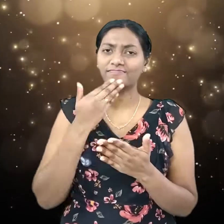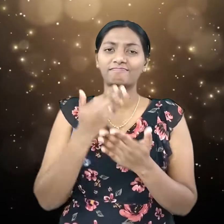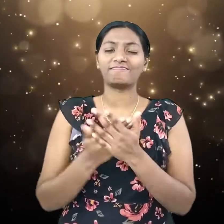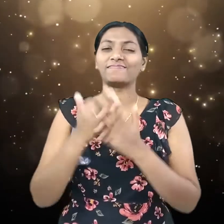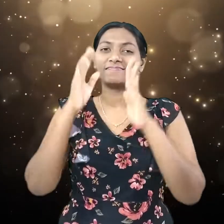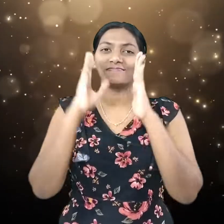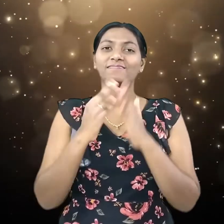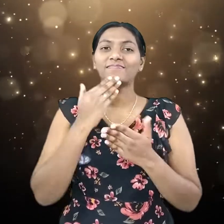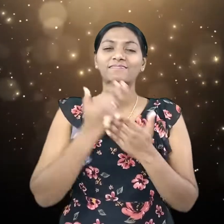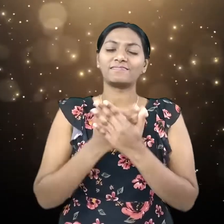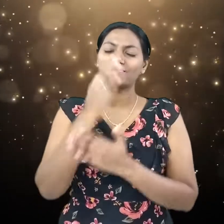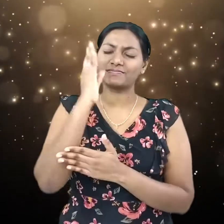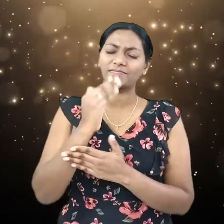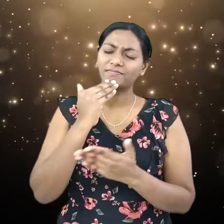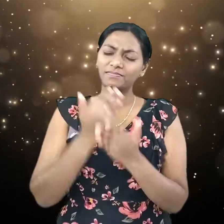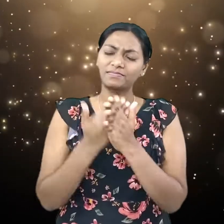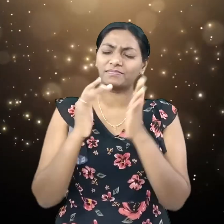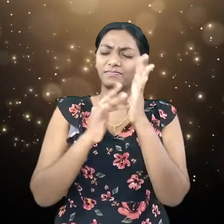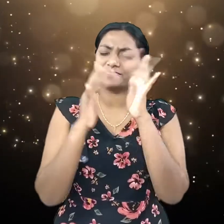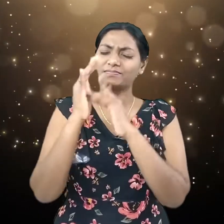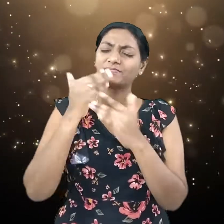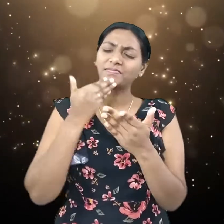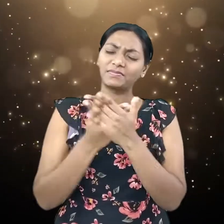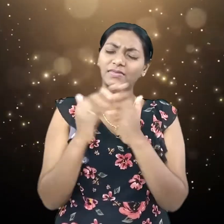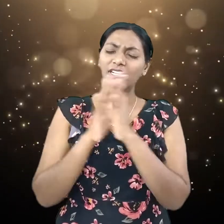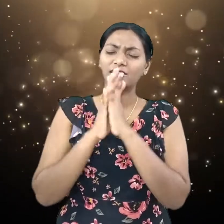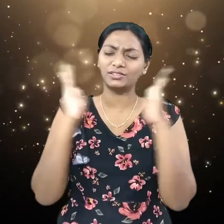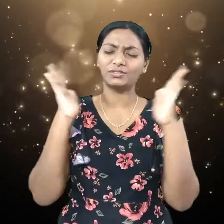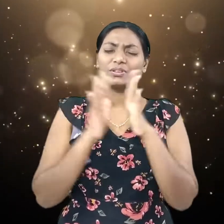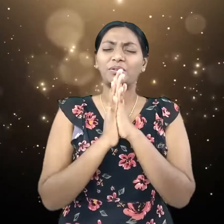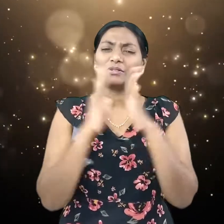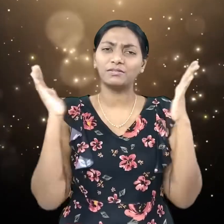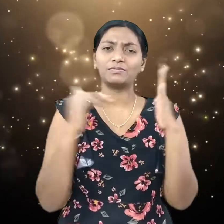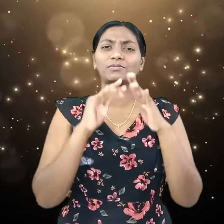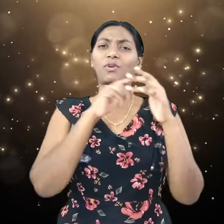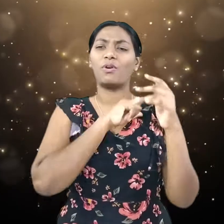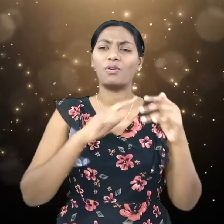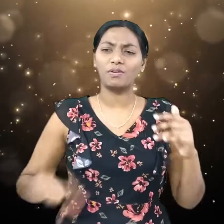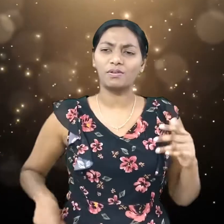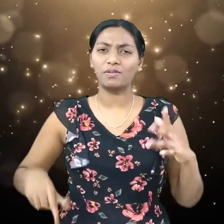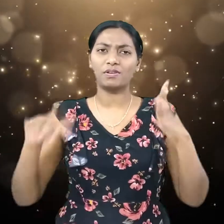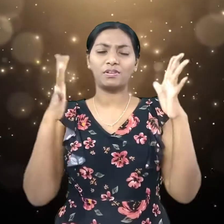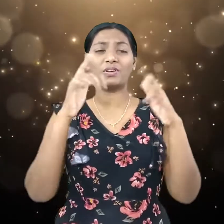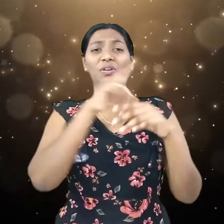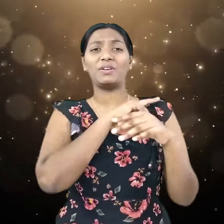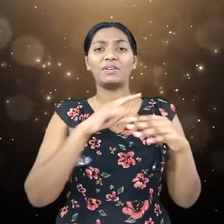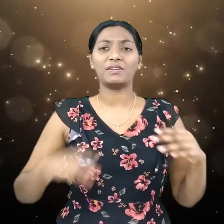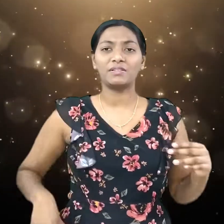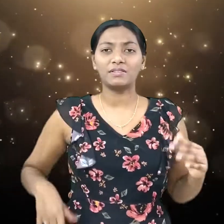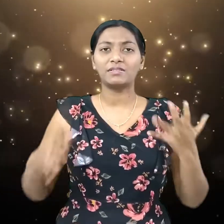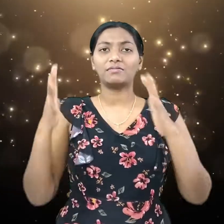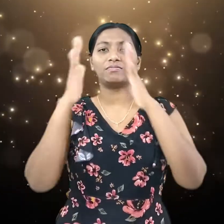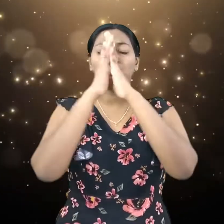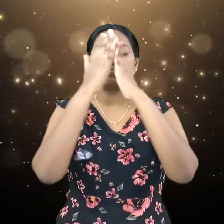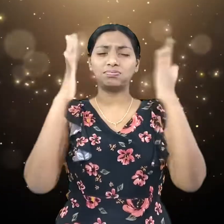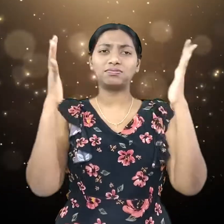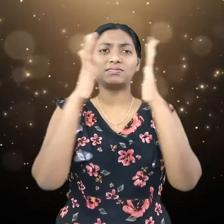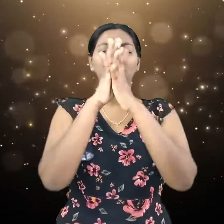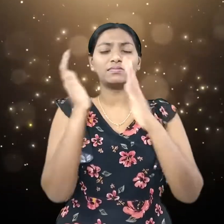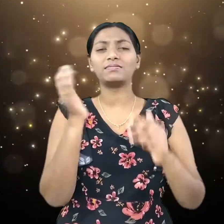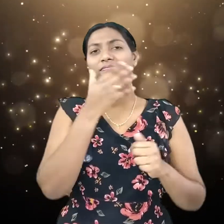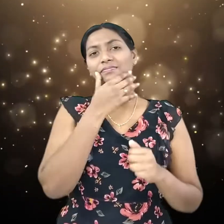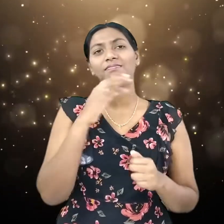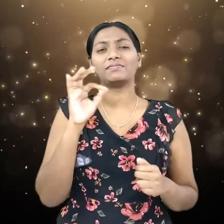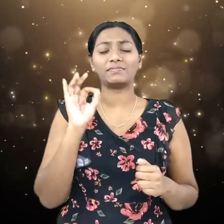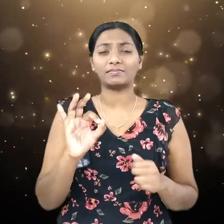ओक आ अक आ अरे जाद एक आ बस एक आ जाकी अलका बा अक आ अली जाद